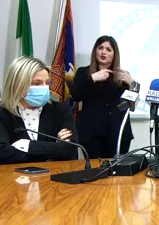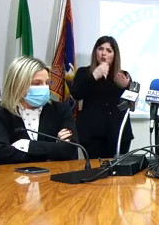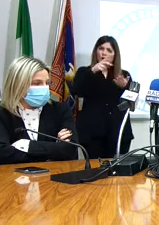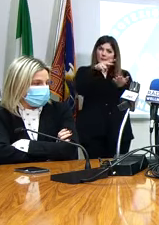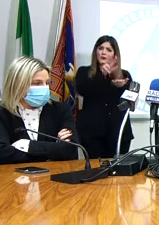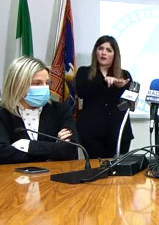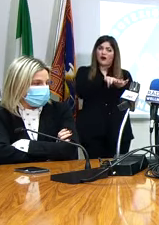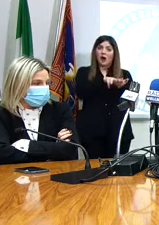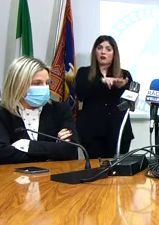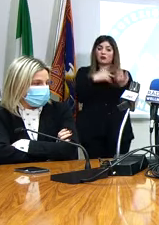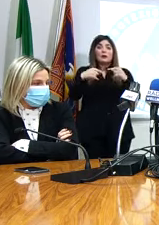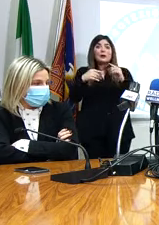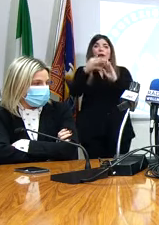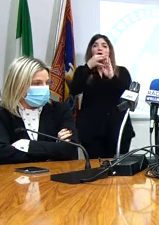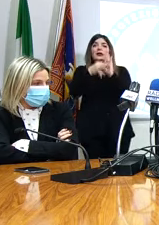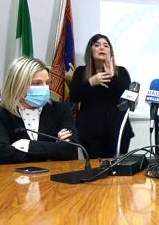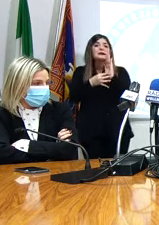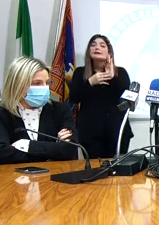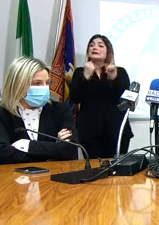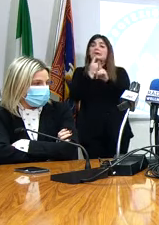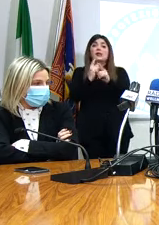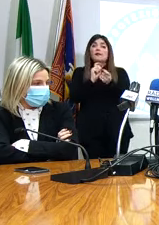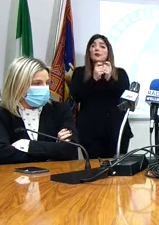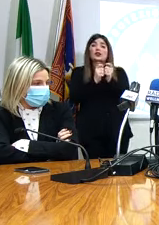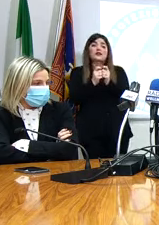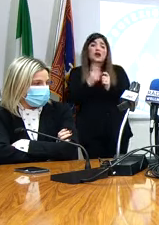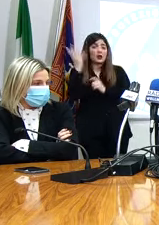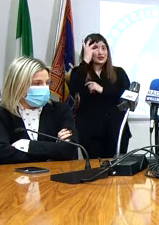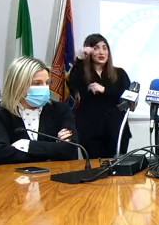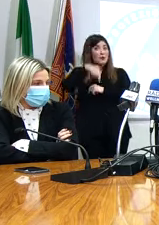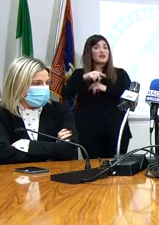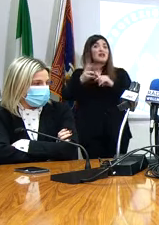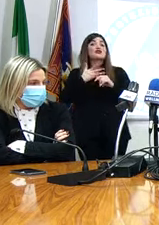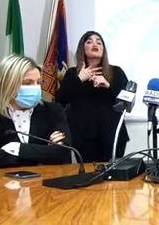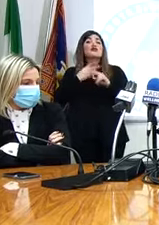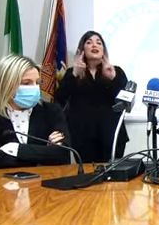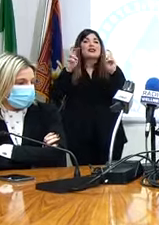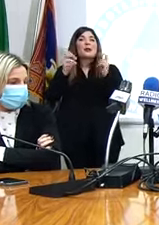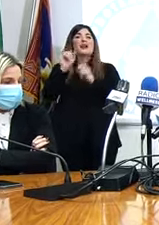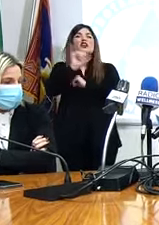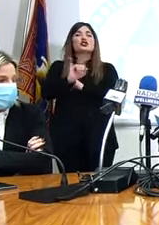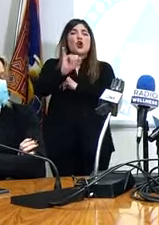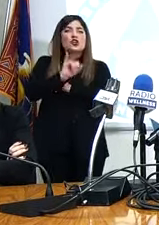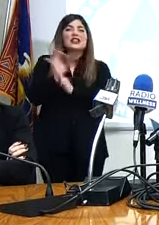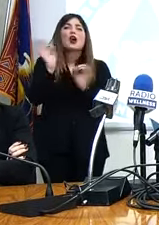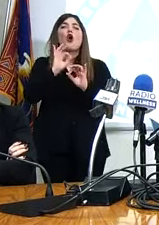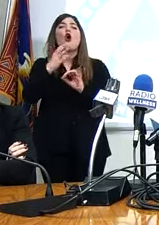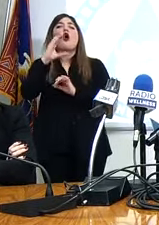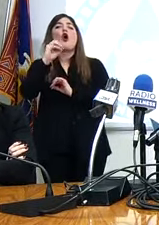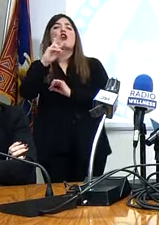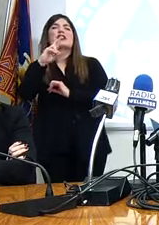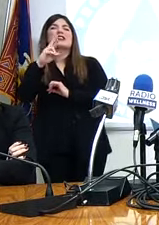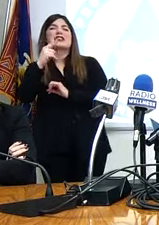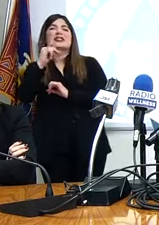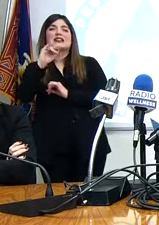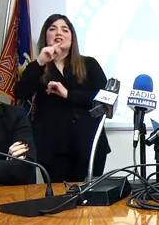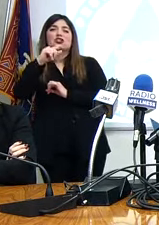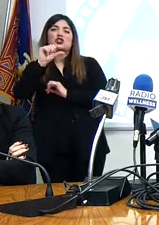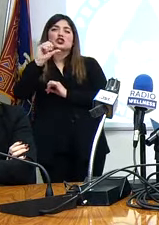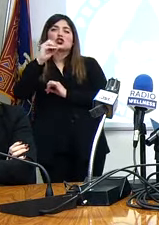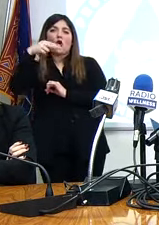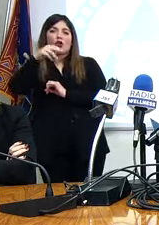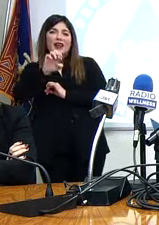sempre modificati. Cioè, è stato introdotto il tema dell'idrossiclorochina, del cortisone, degli antibiotici, insomma queste sono